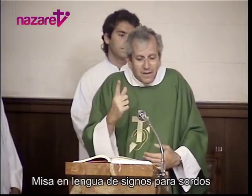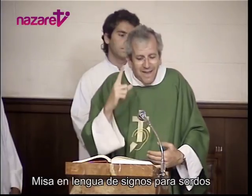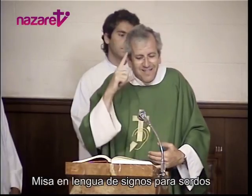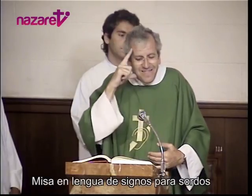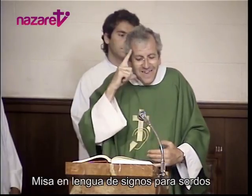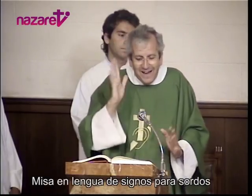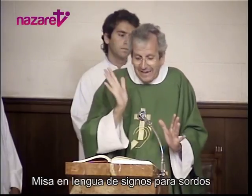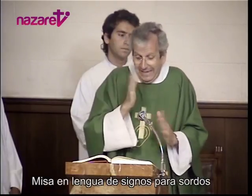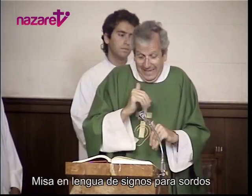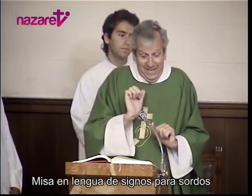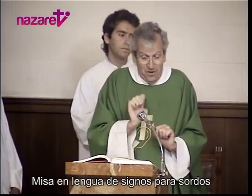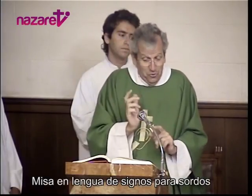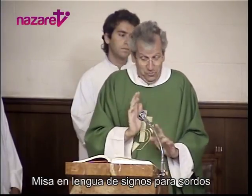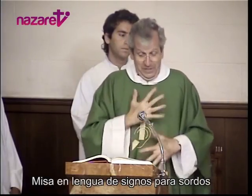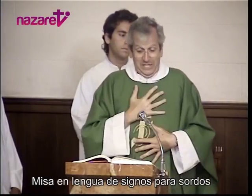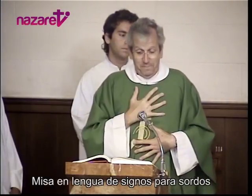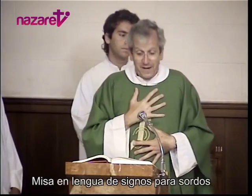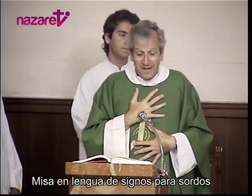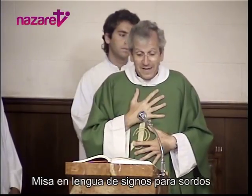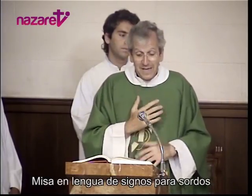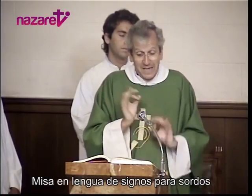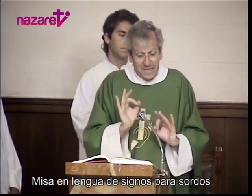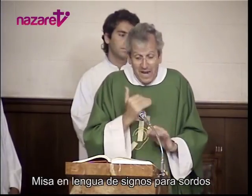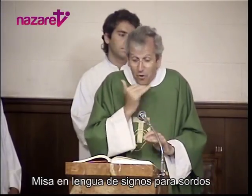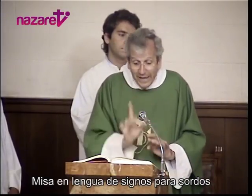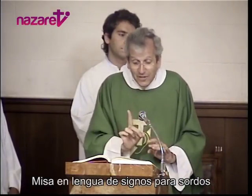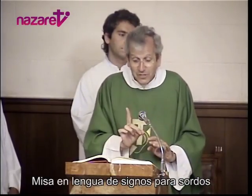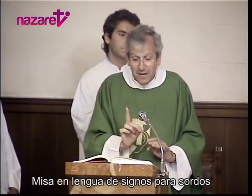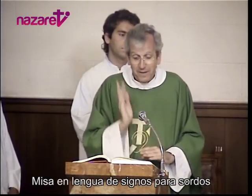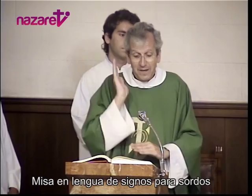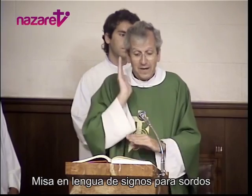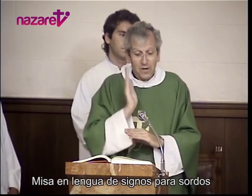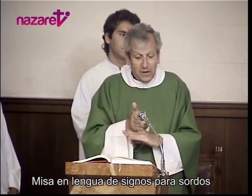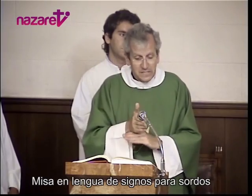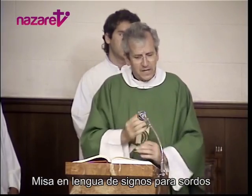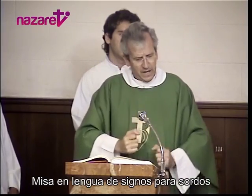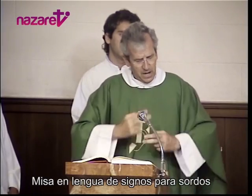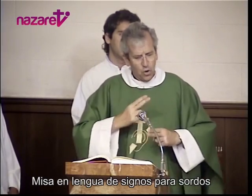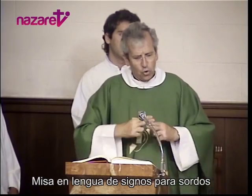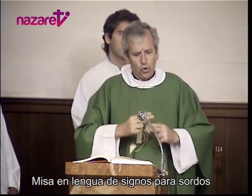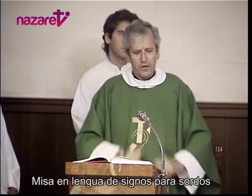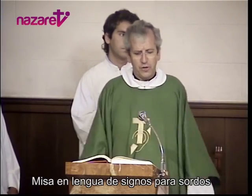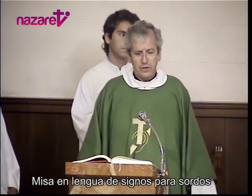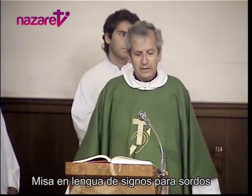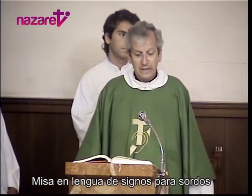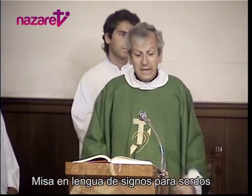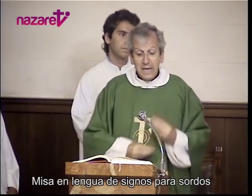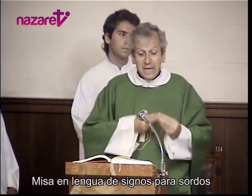el día que no espera y a la hora que no sabe, y lo castigará con rigor, y